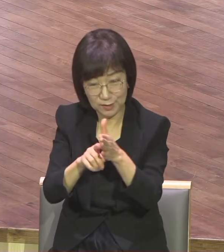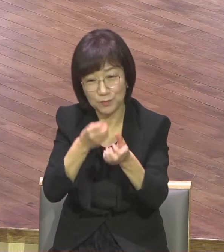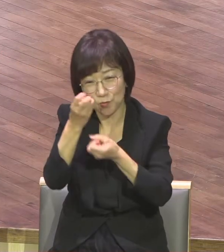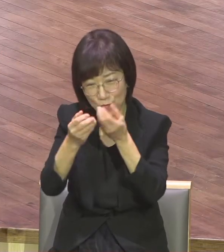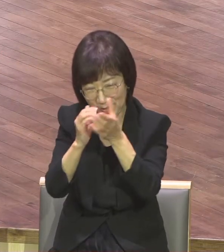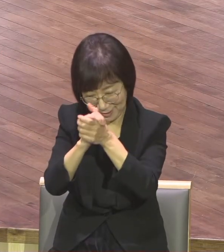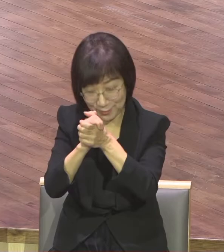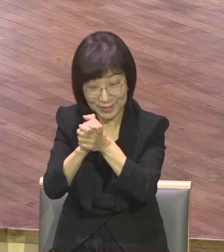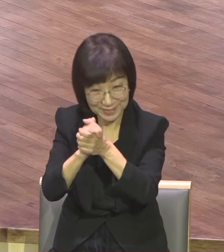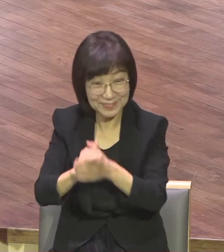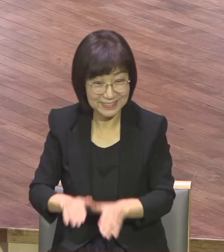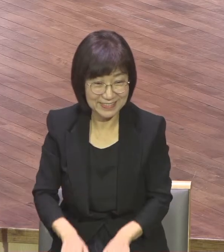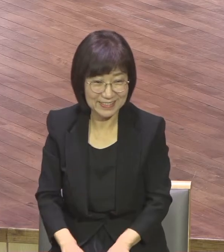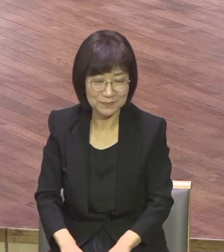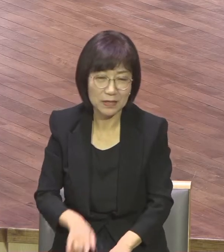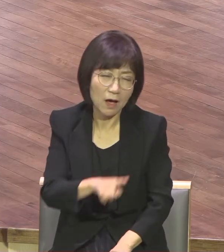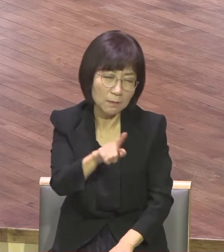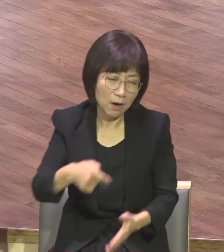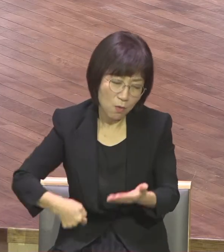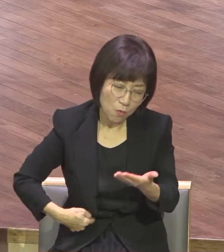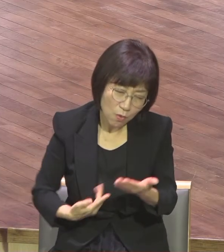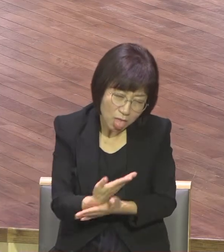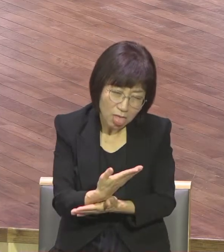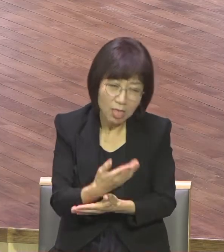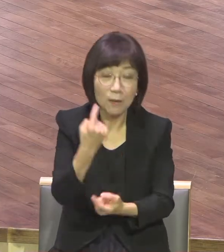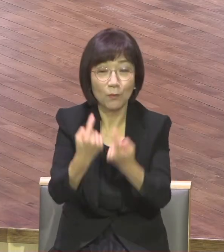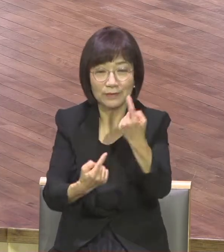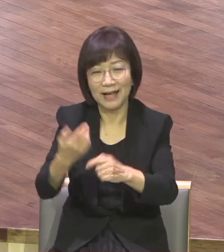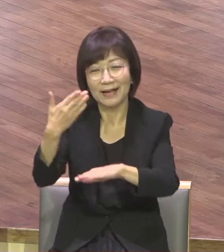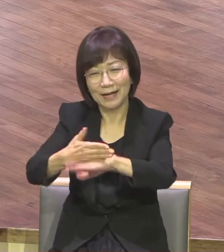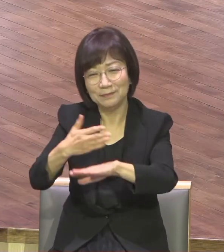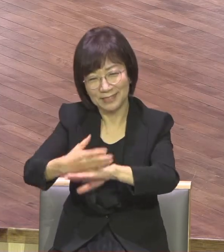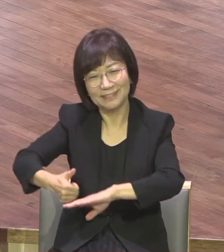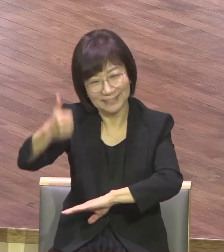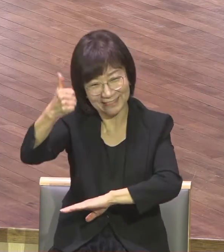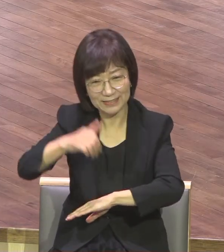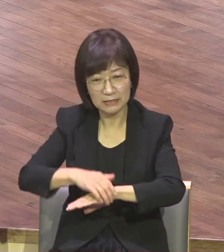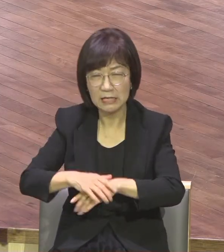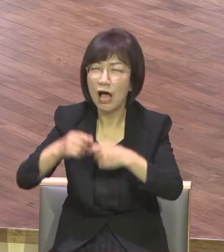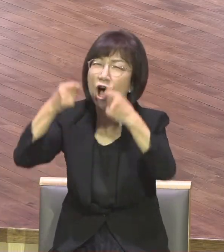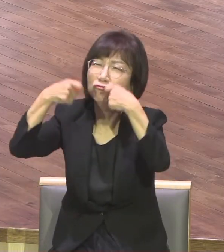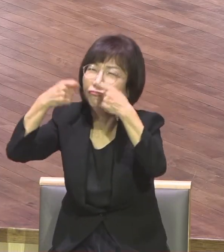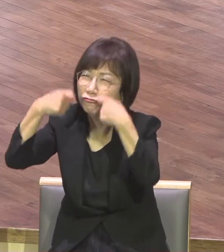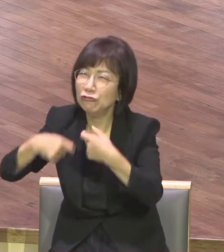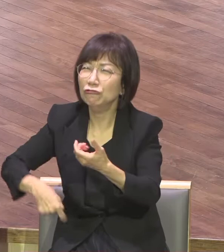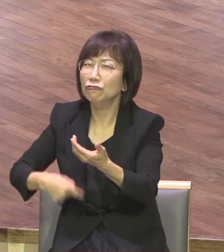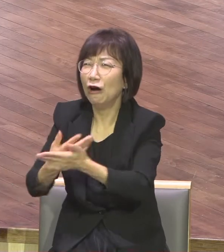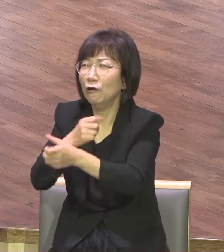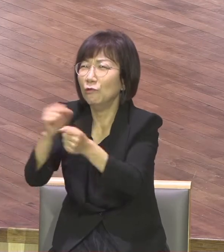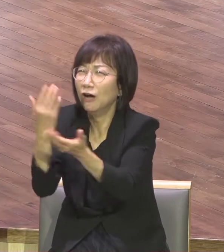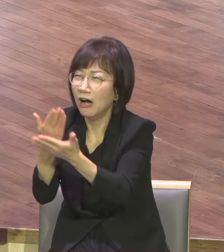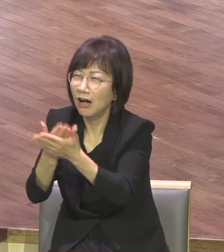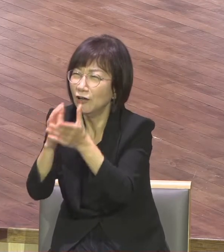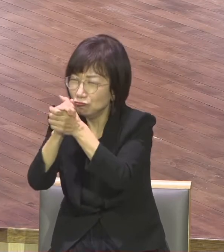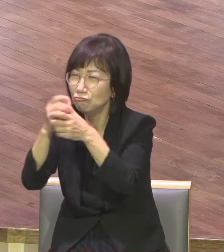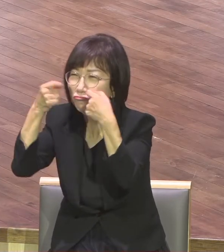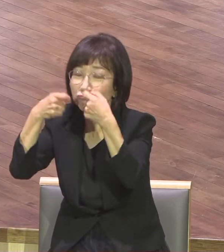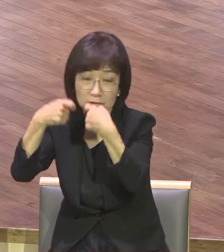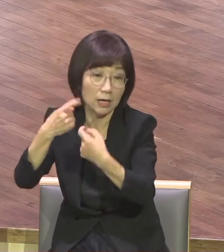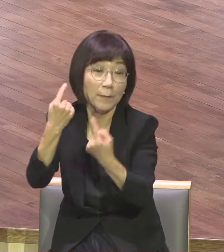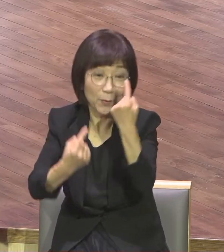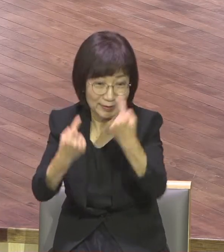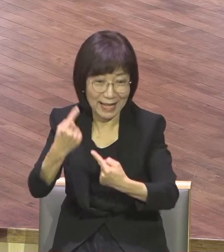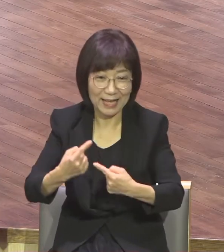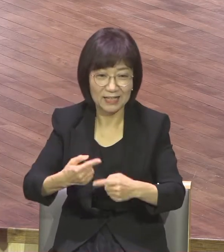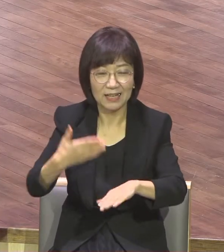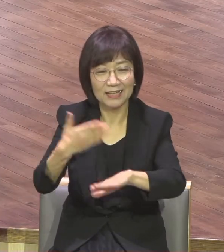여러분 회개보다도 감사를 많이 기도하시 바랍니다. 울고 짜고 해봐요. 그러면 또 짓습니다. 맨날 짓는